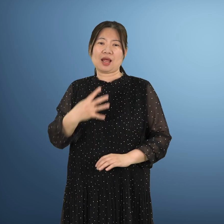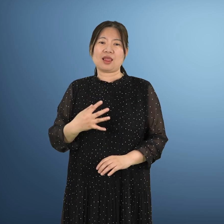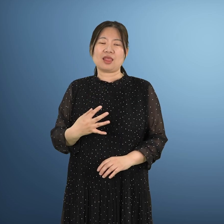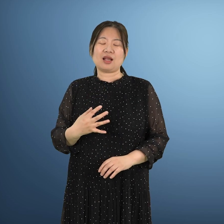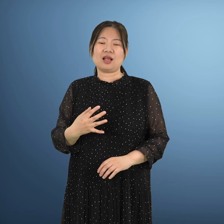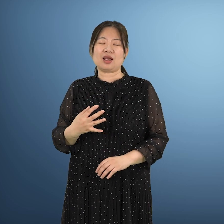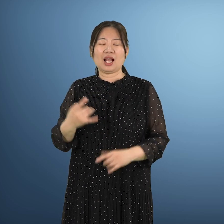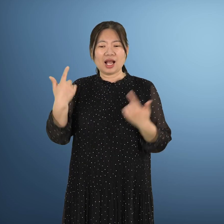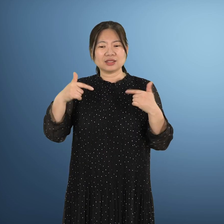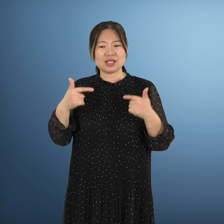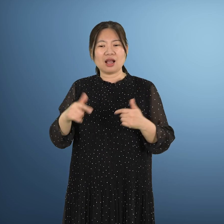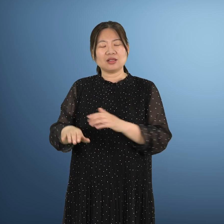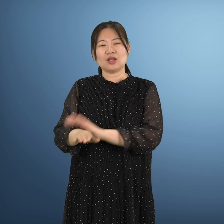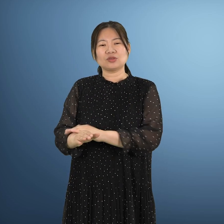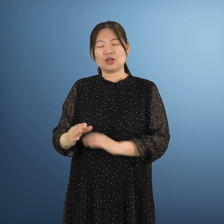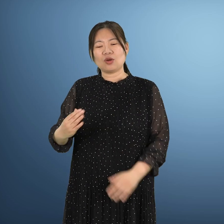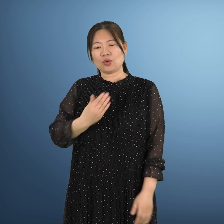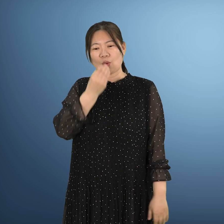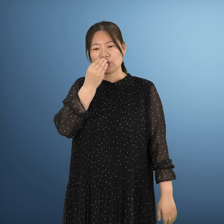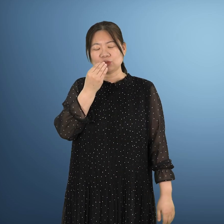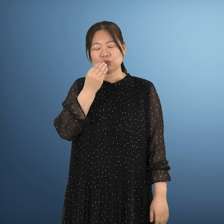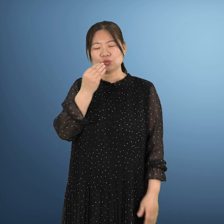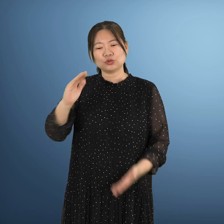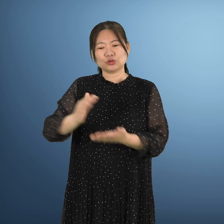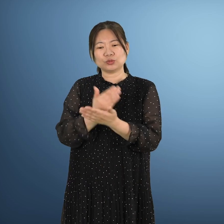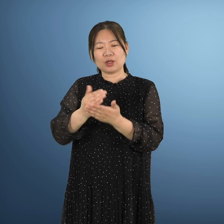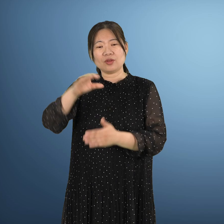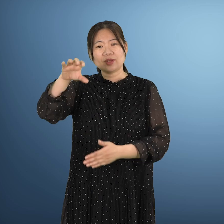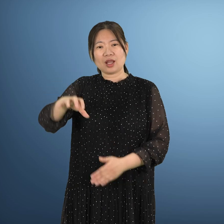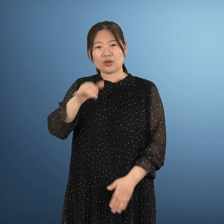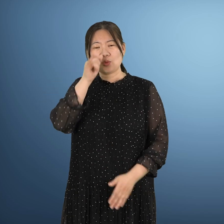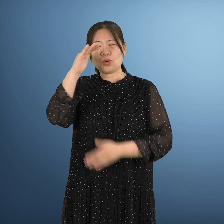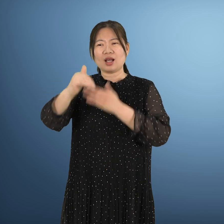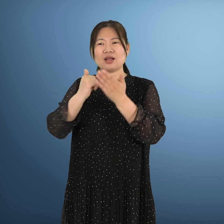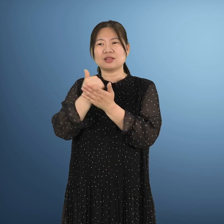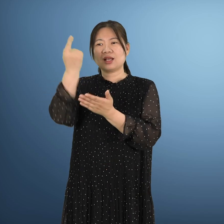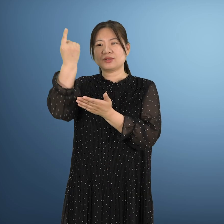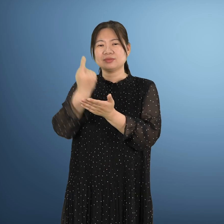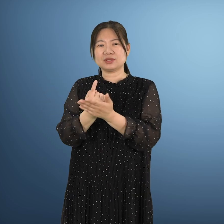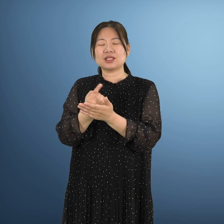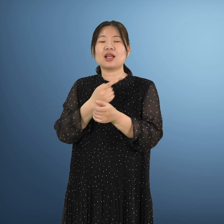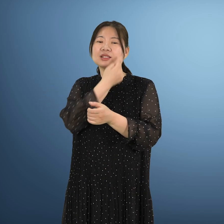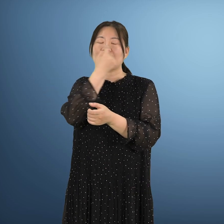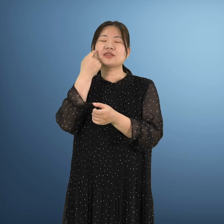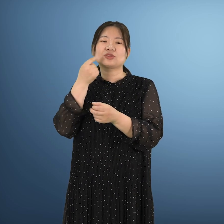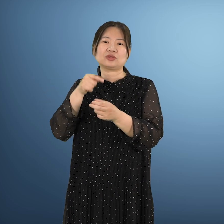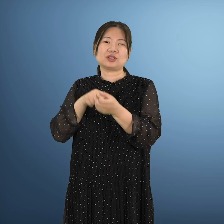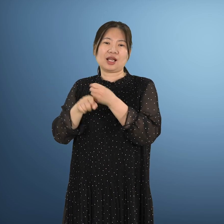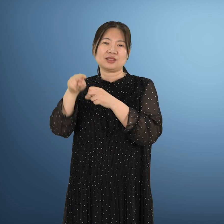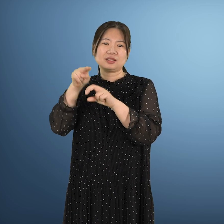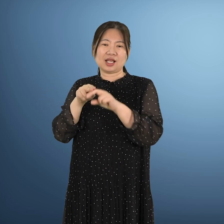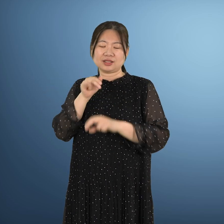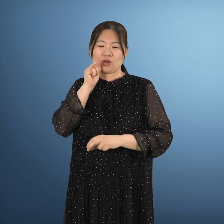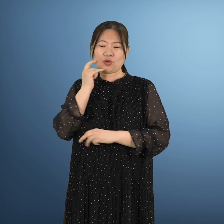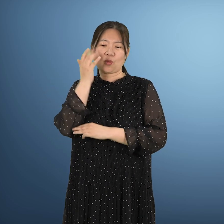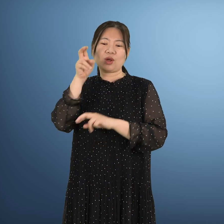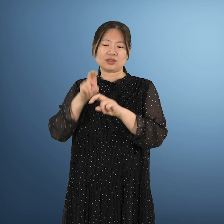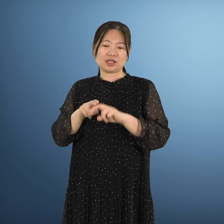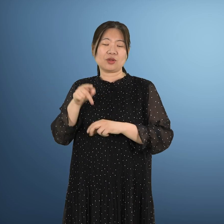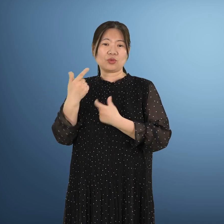거룩한 구별된 위치요, 하나님의 임재를 상징하는 위치예요. 영광의